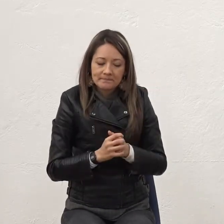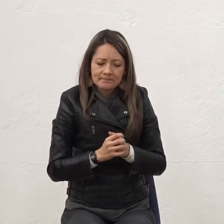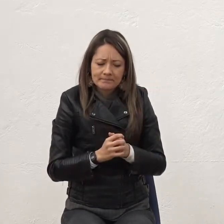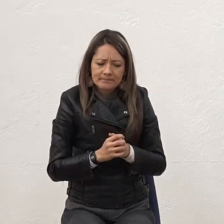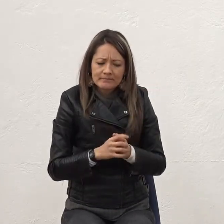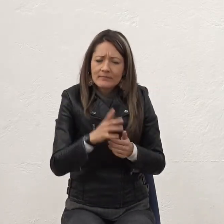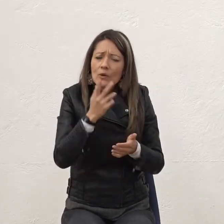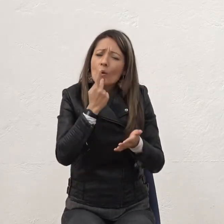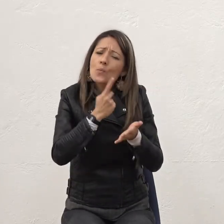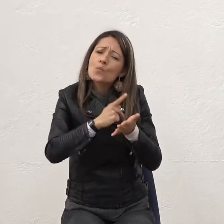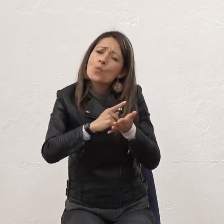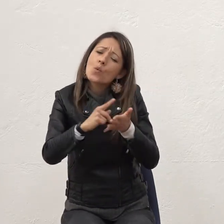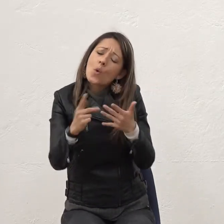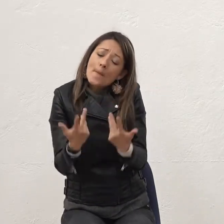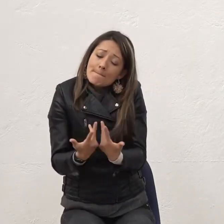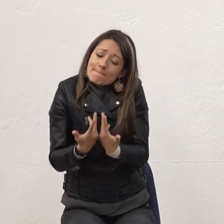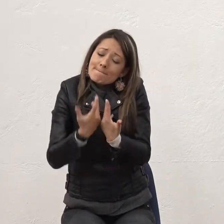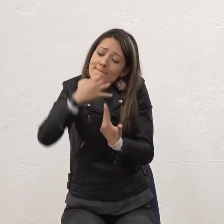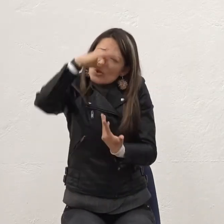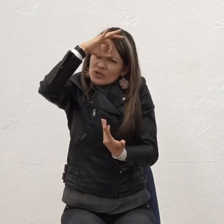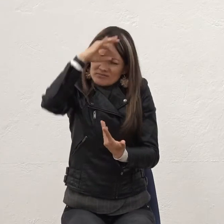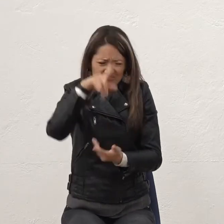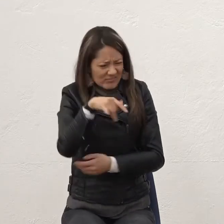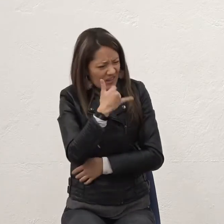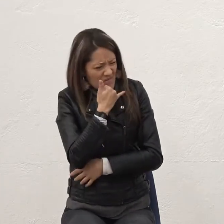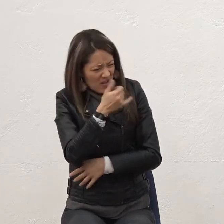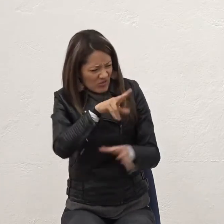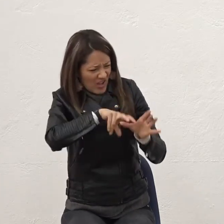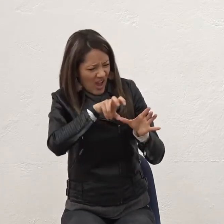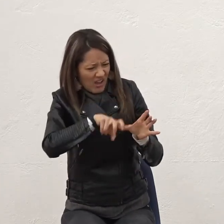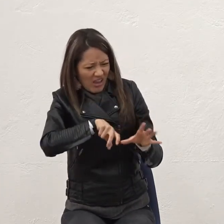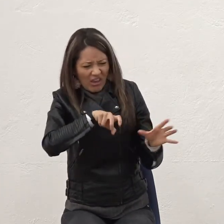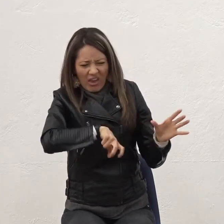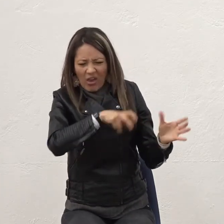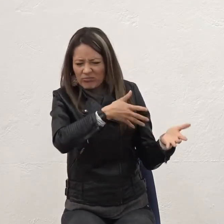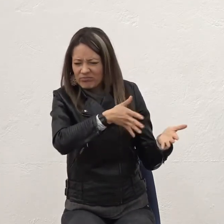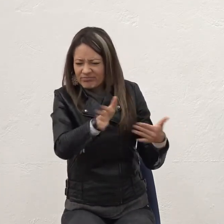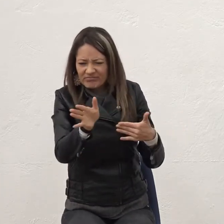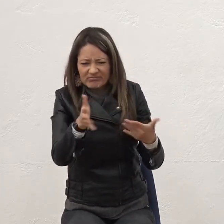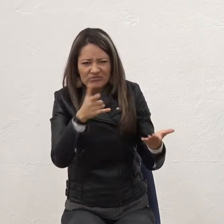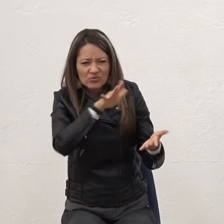puro e inocente. Y yo miraba y dije, ¿qué le pasó? ¿Qué le pasó a Zaqueo?